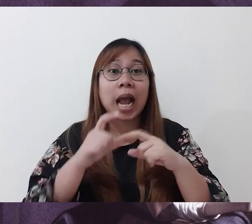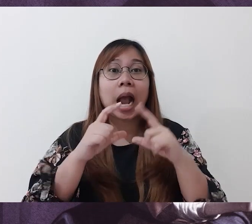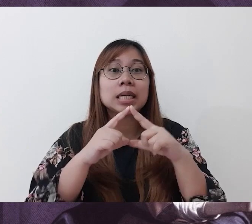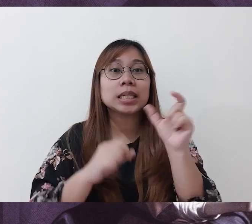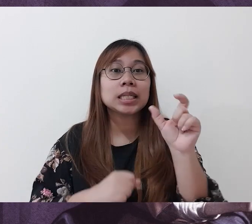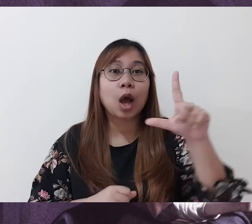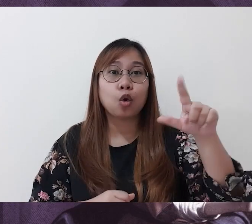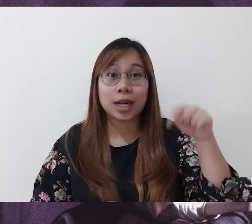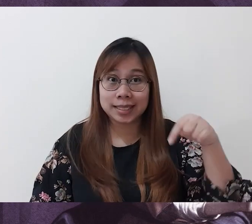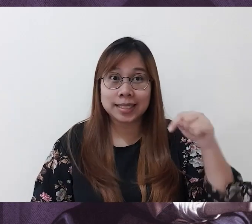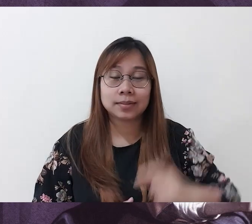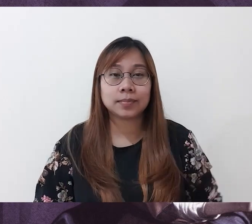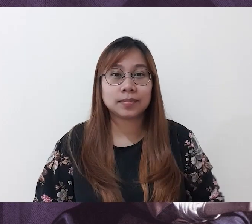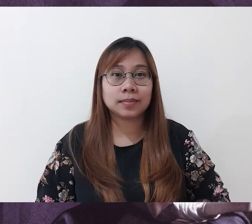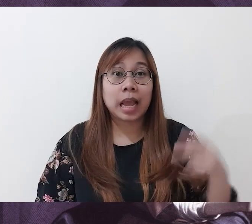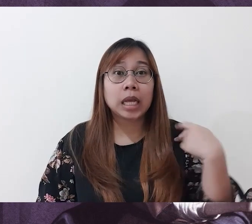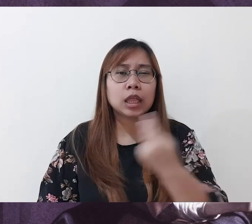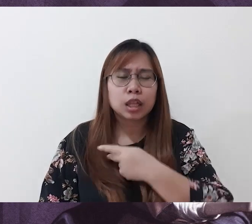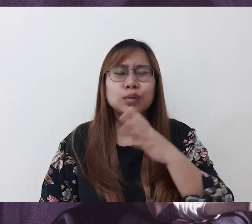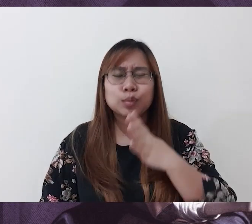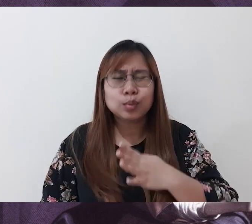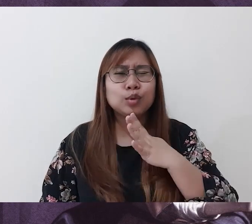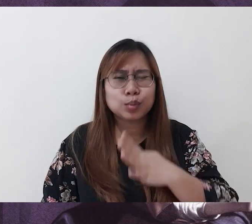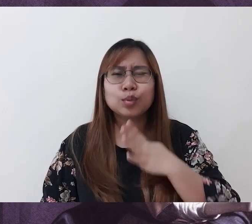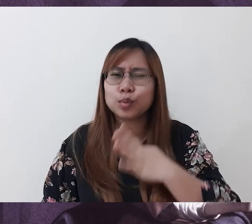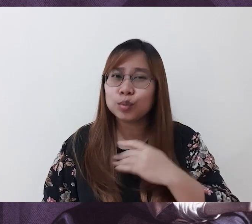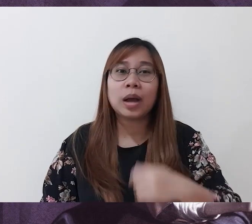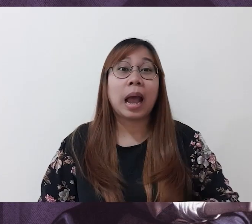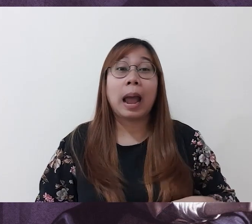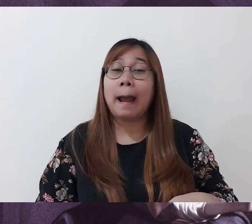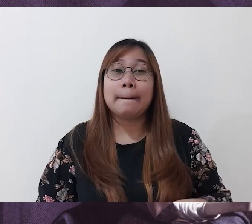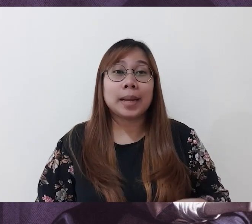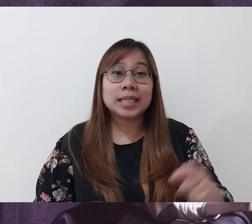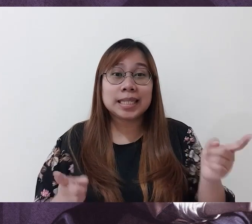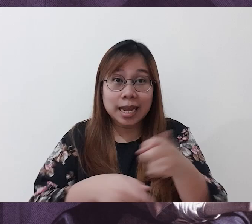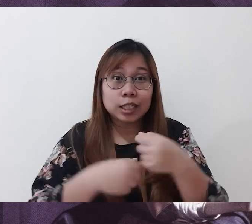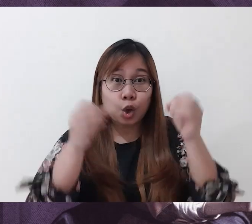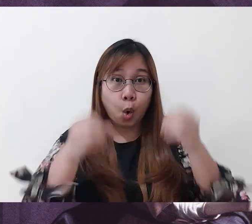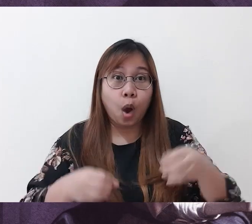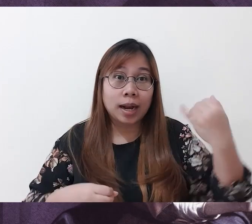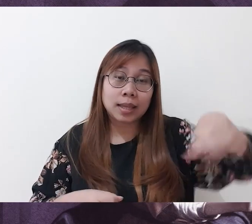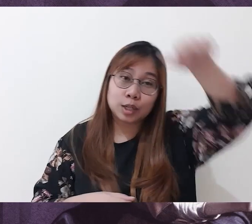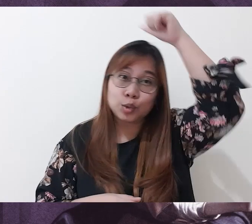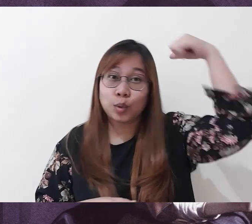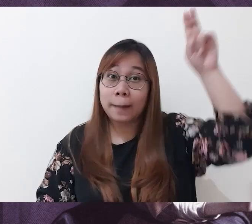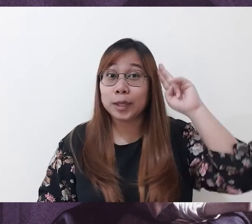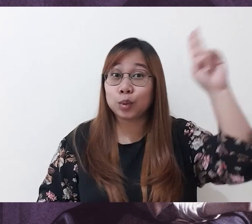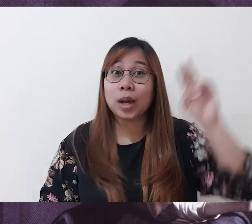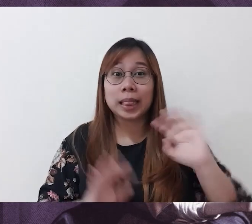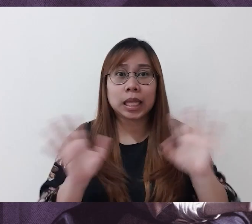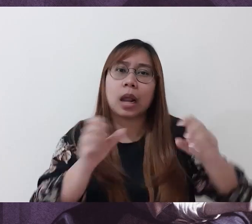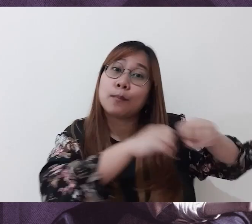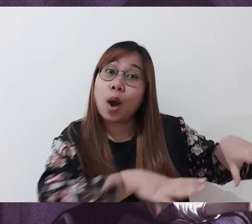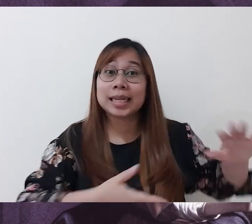seri Saul ini. Untuk kita benar-benar mengalami menjadi orang yang diurapi Tuhan dan tidak